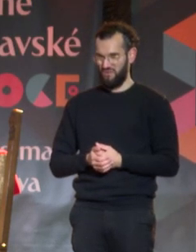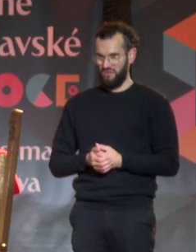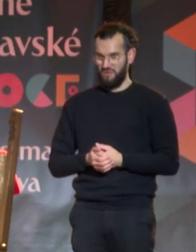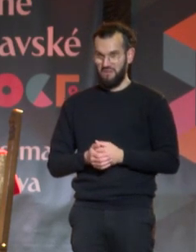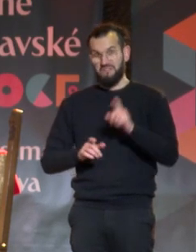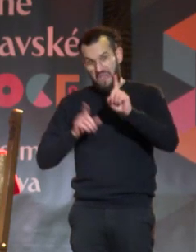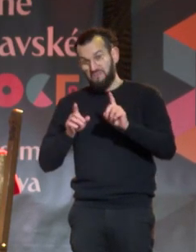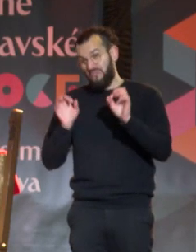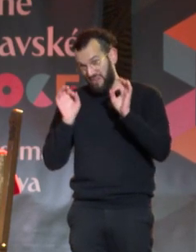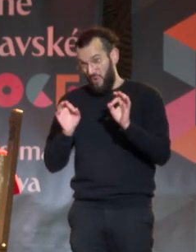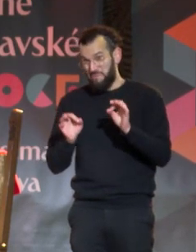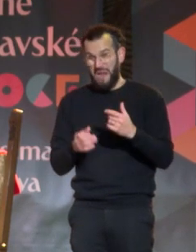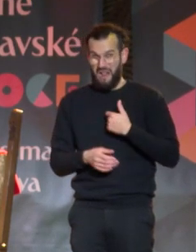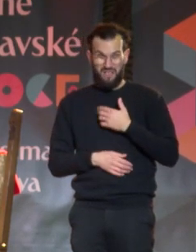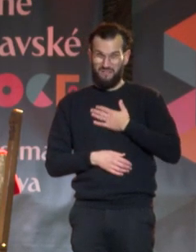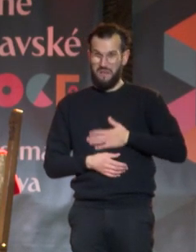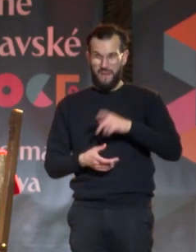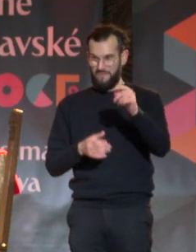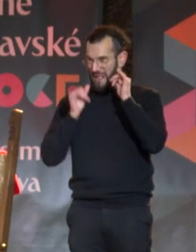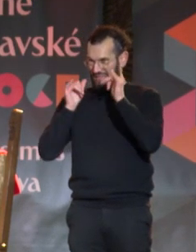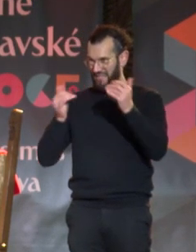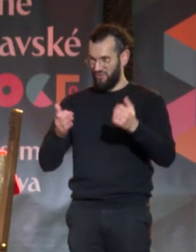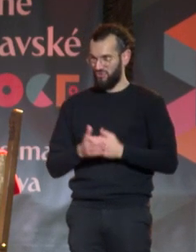asi zaberá. Neviem, čím to je.